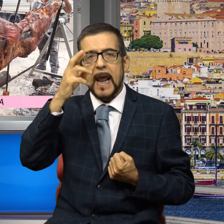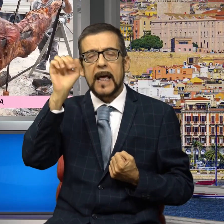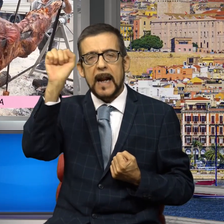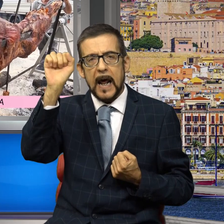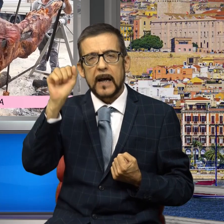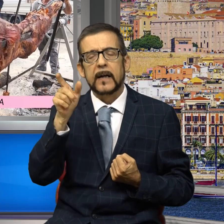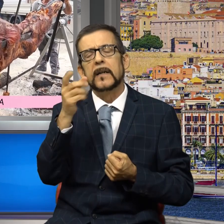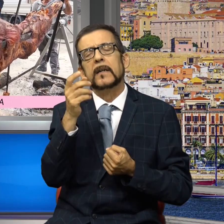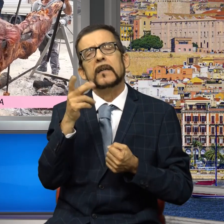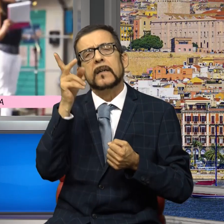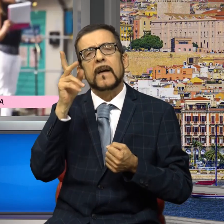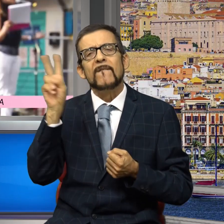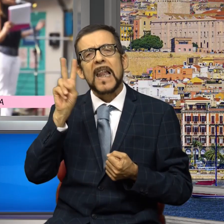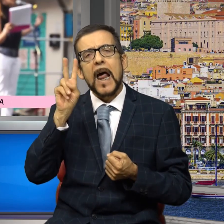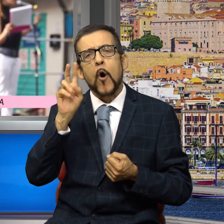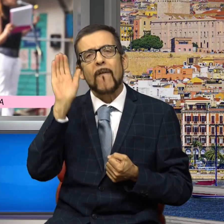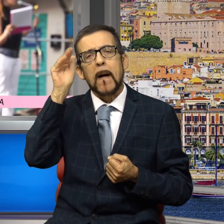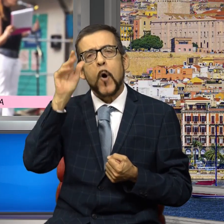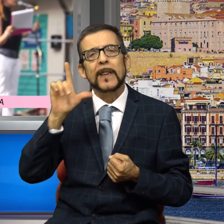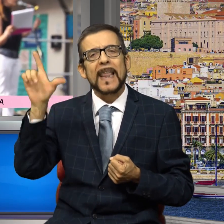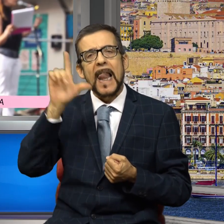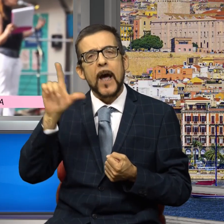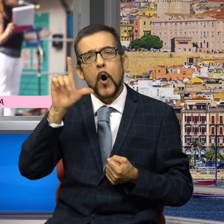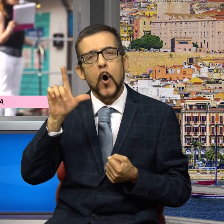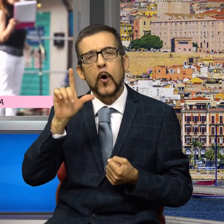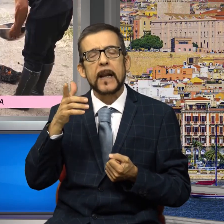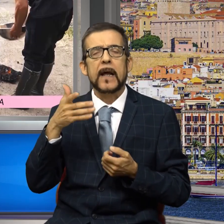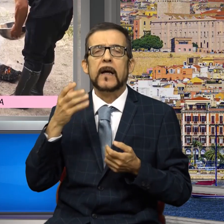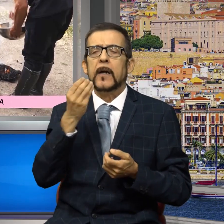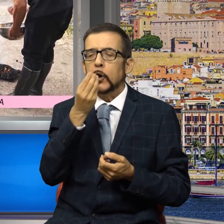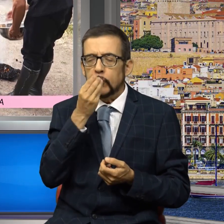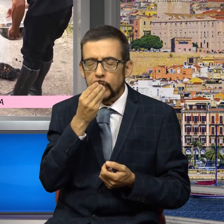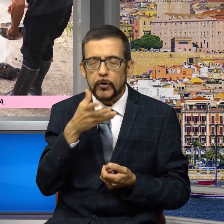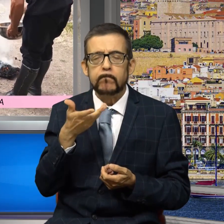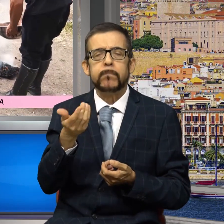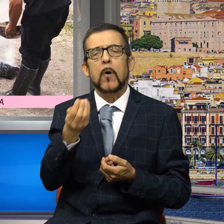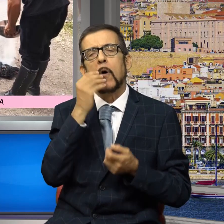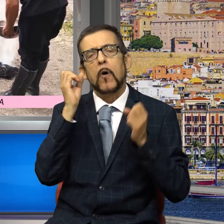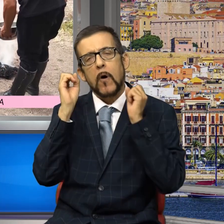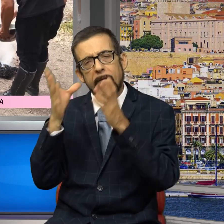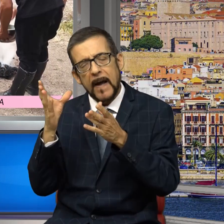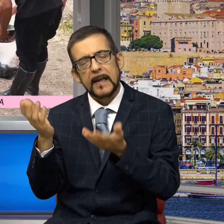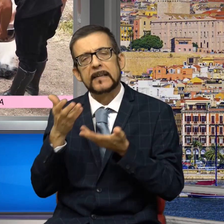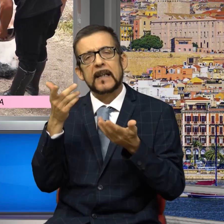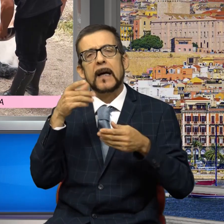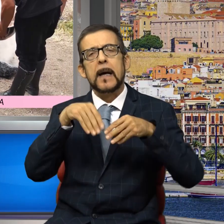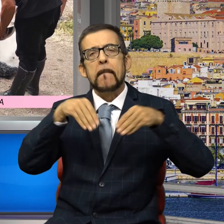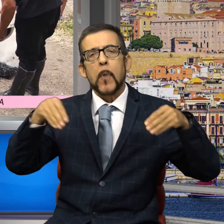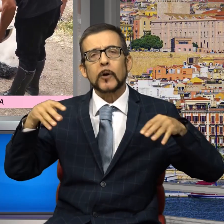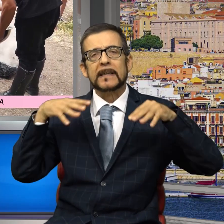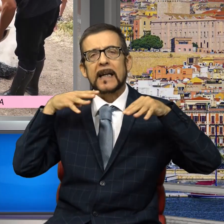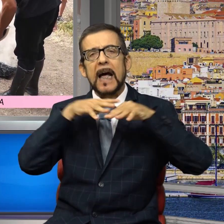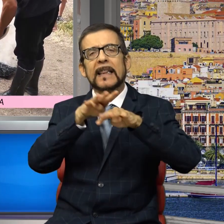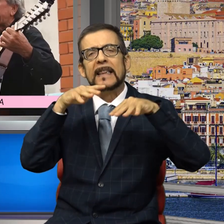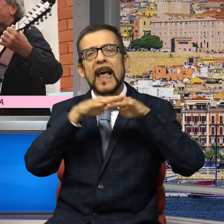cibo, artigianato e folklore. Il tutto negli spazi Isola dove è stata inaugurata la mostra Telai Aperti, permettendo